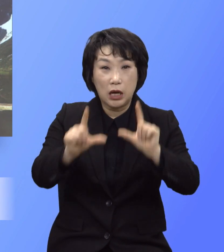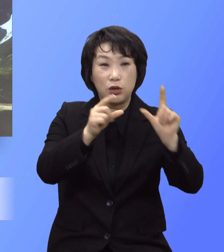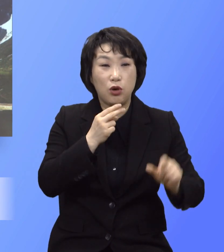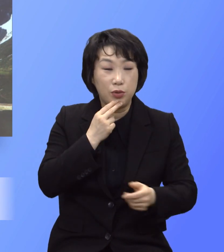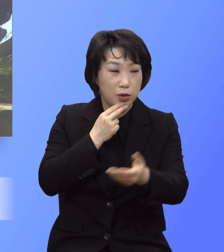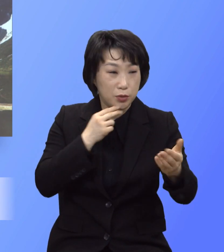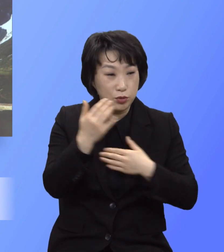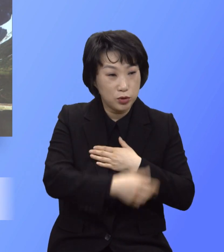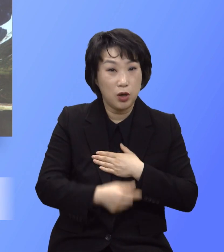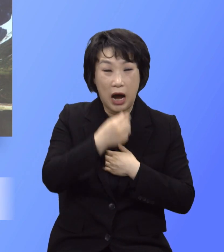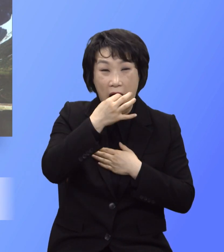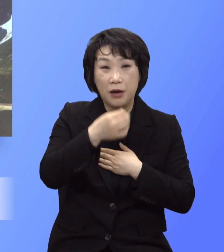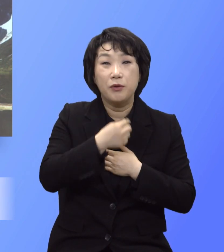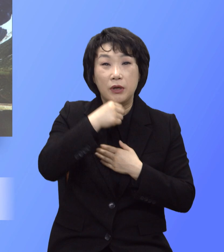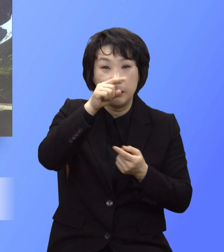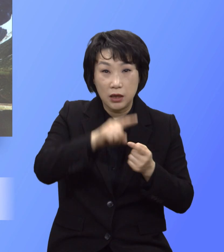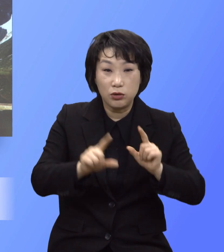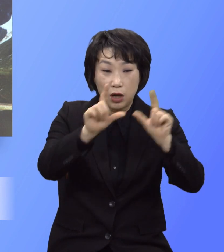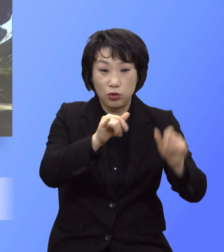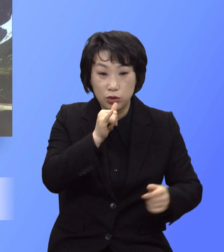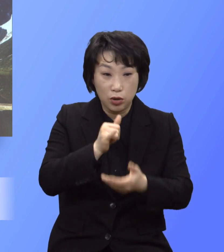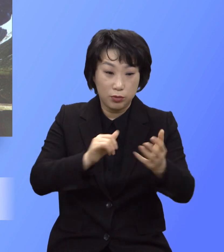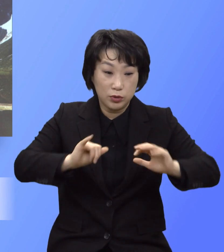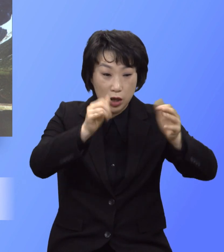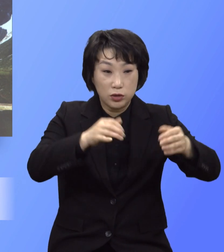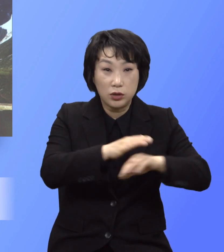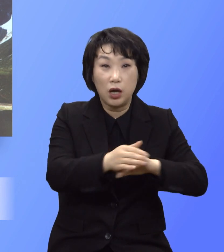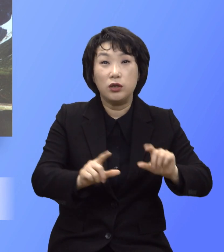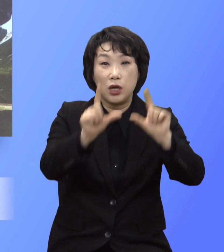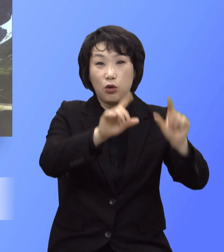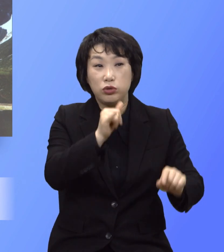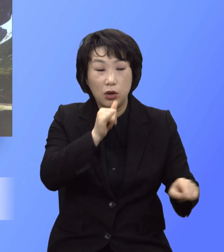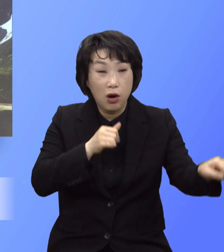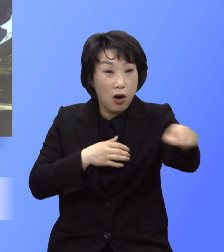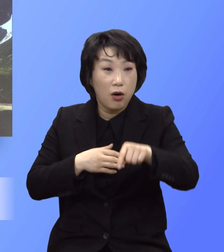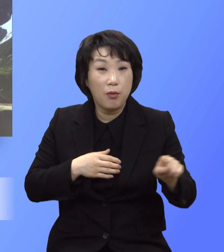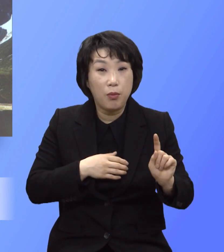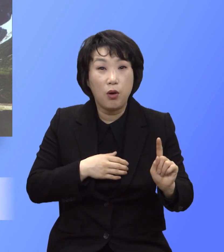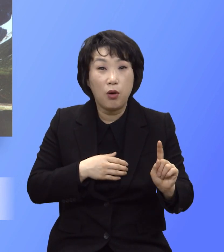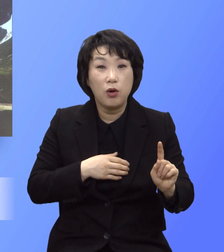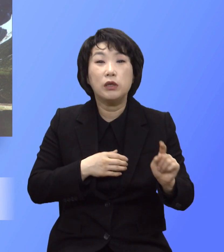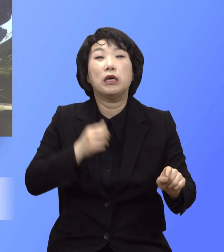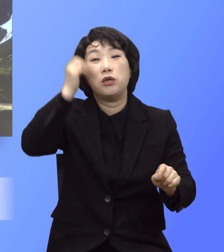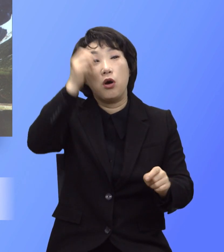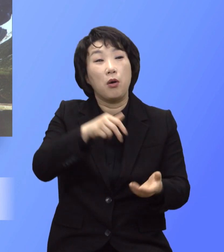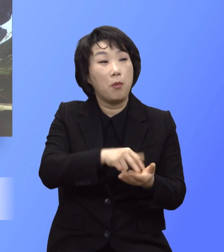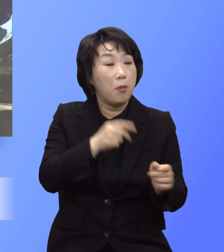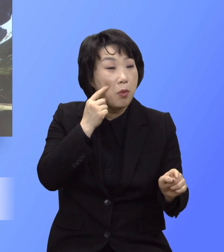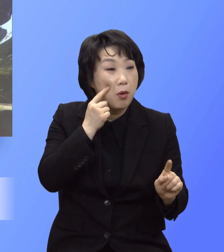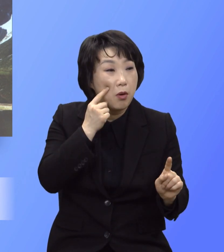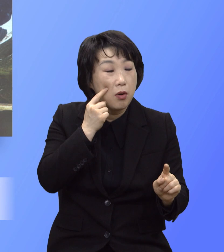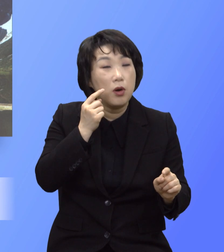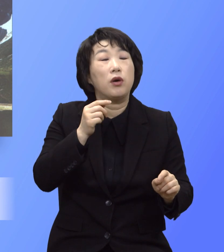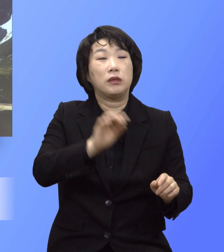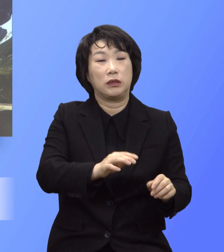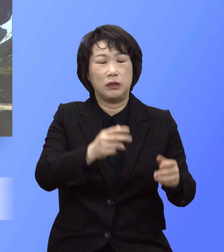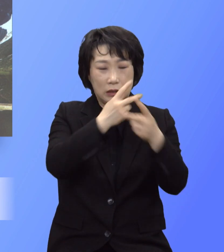육신의 요구대로 사는 사람, 세상 풍속을 따라 사는 사람, 다 이 사람 잠자고 있는 사람들이